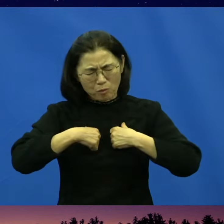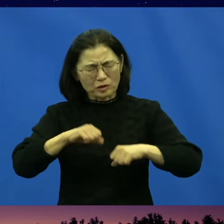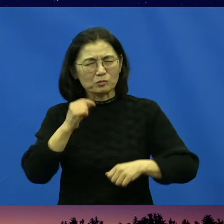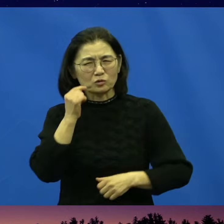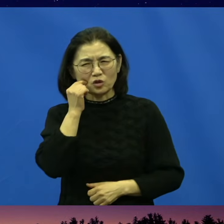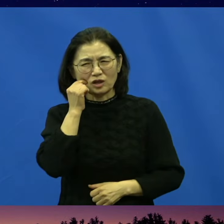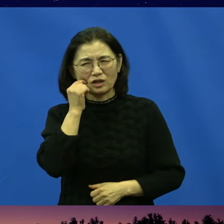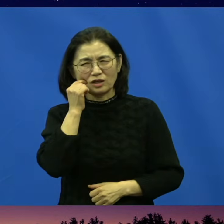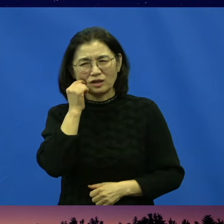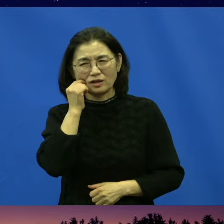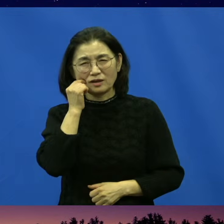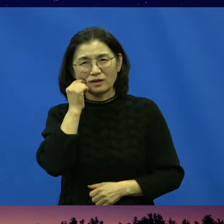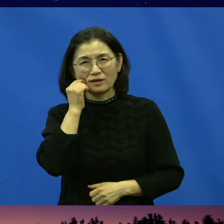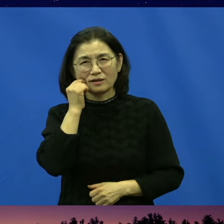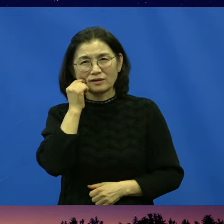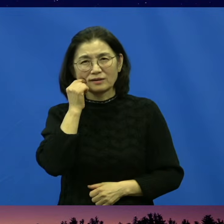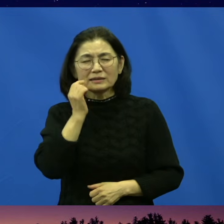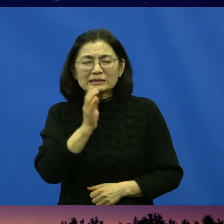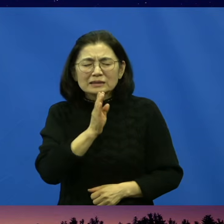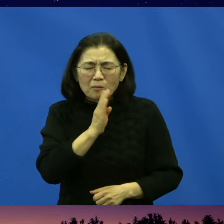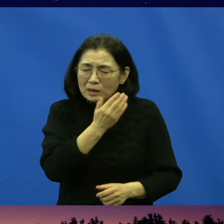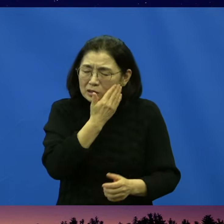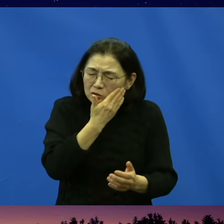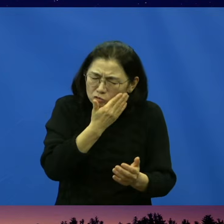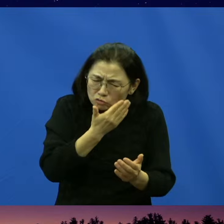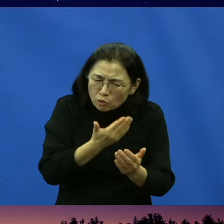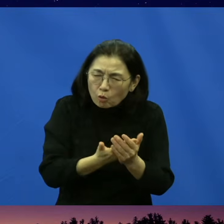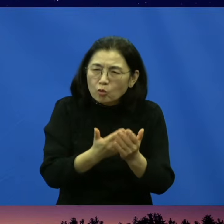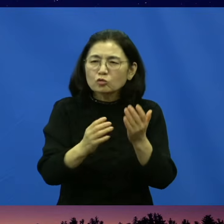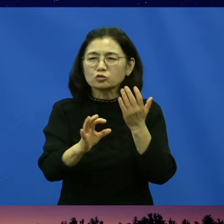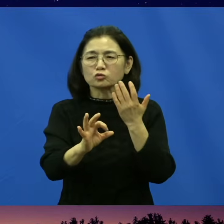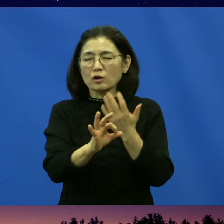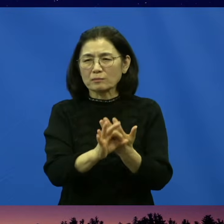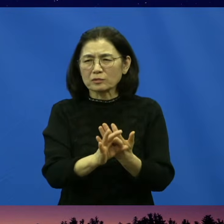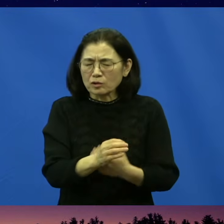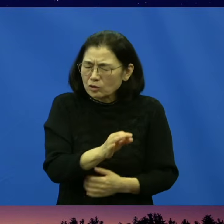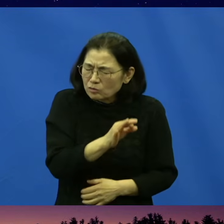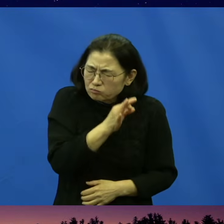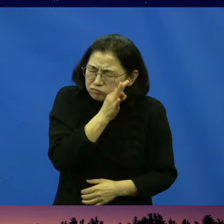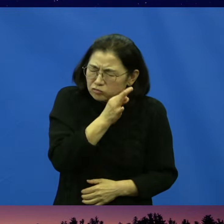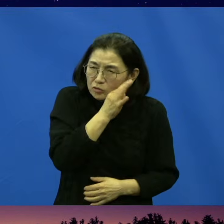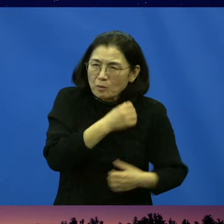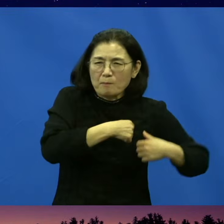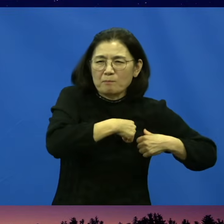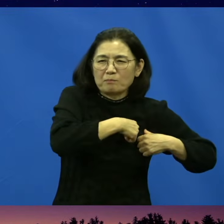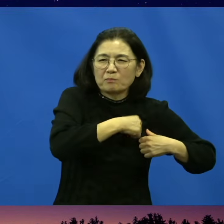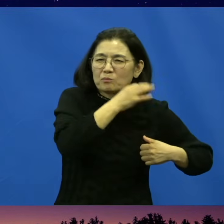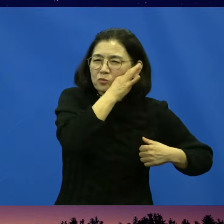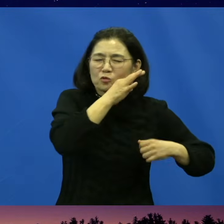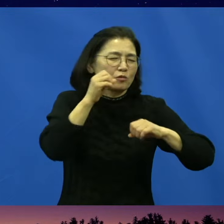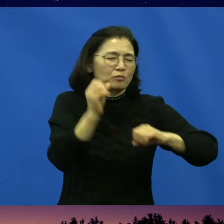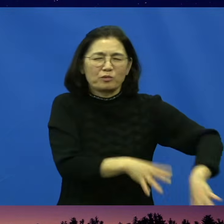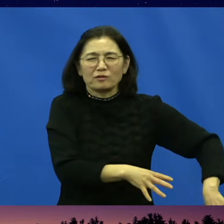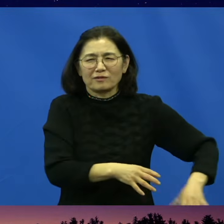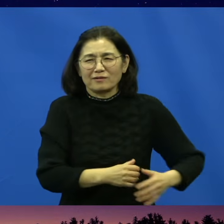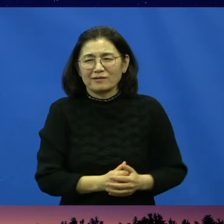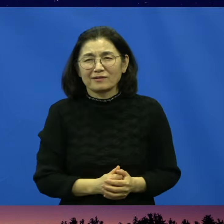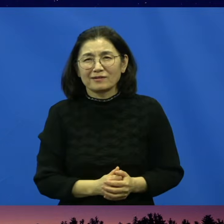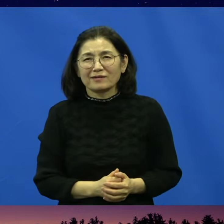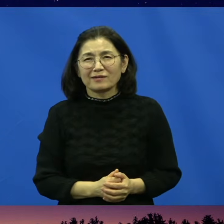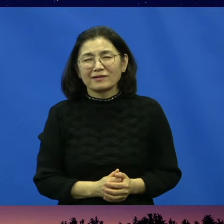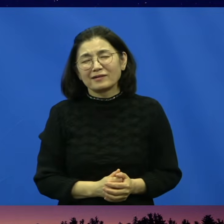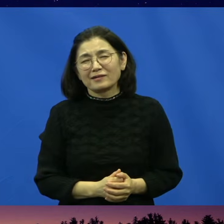없습니다. 진짜 소중하면 체면도 내려놓게 되는 것입니다. 정말 그분만이